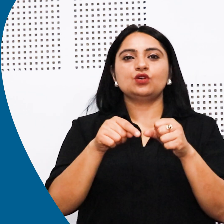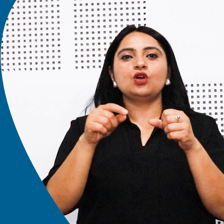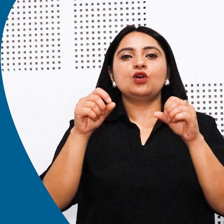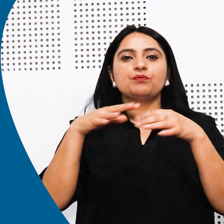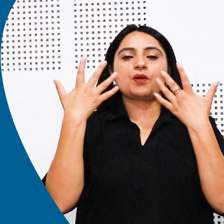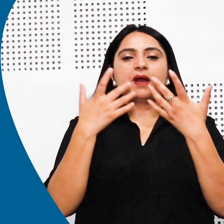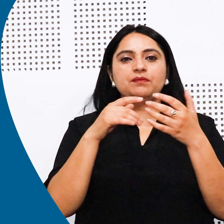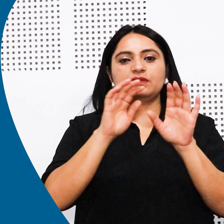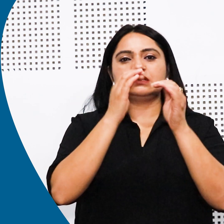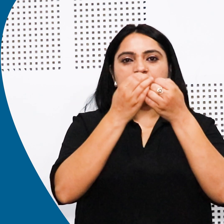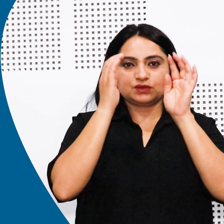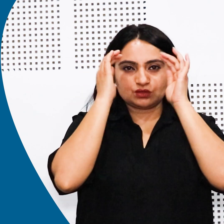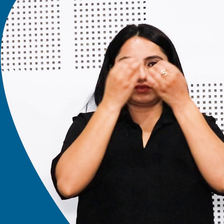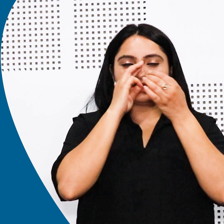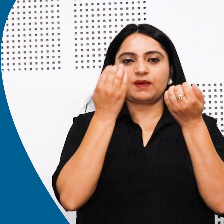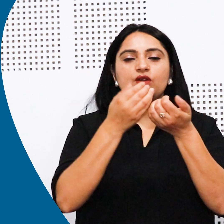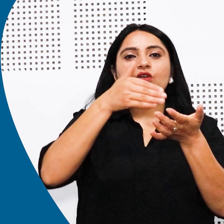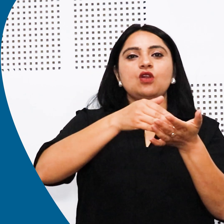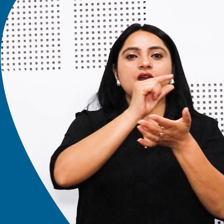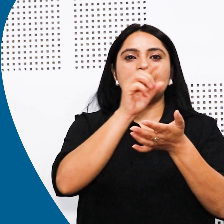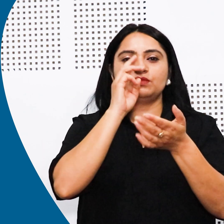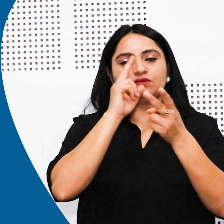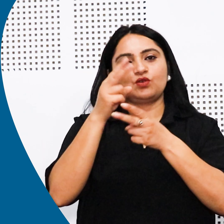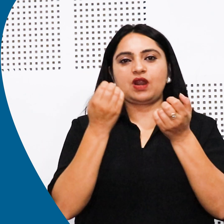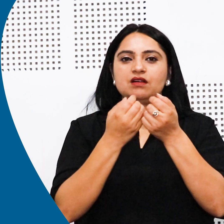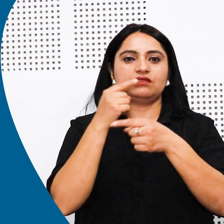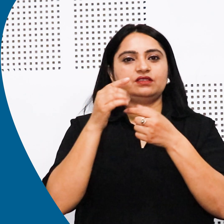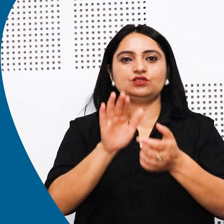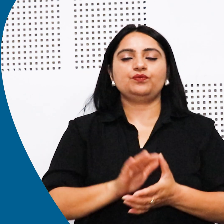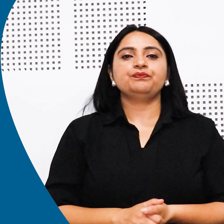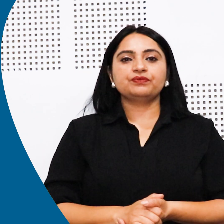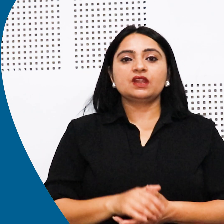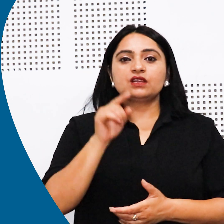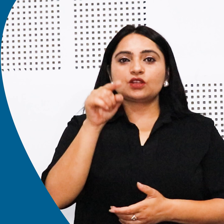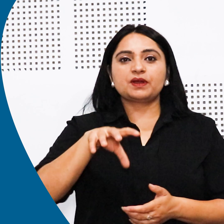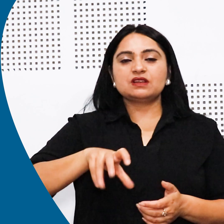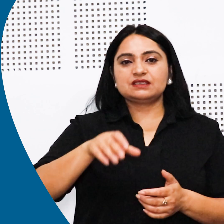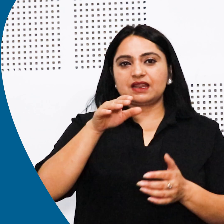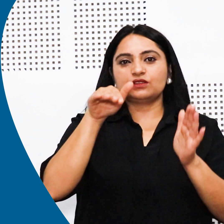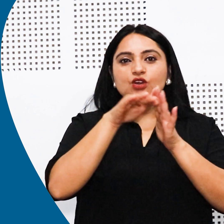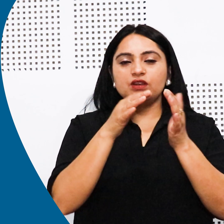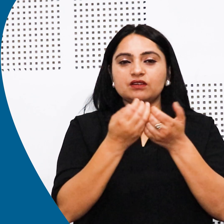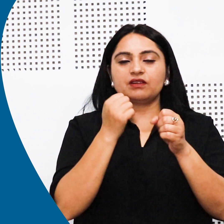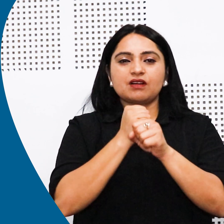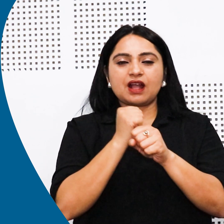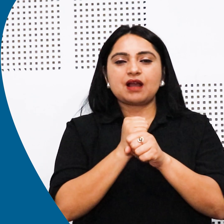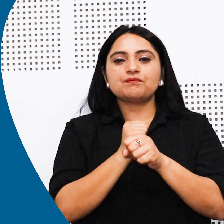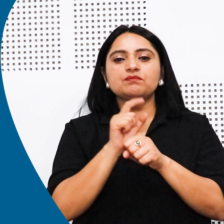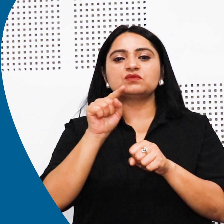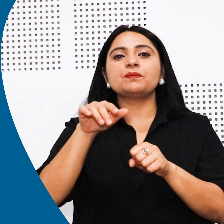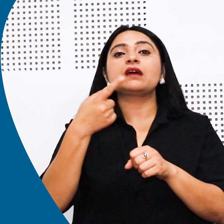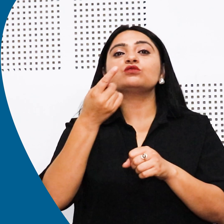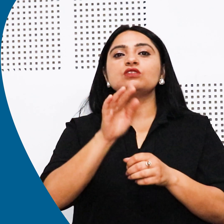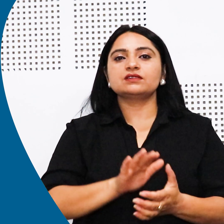तथा सामाजिक सुरक्षामा गरिएको लगानीका बारेमा चर्चा गरिरहेका छौँ। तपाईको स्थानीय तहले गरेको काम कारबाही तपाईलाई